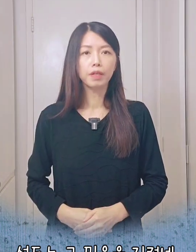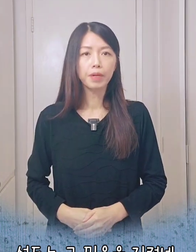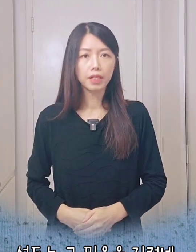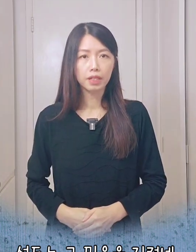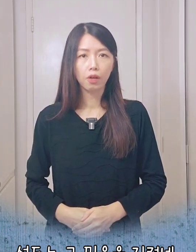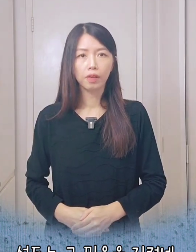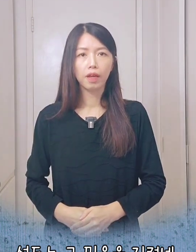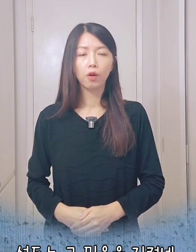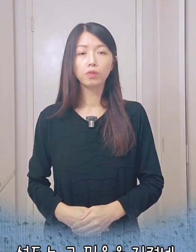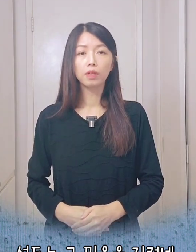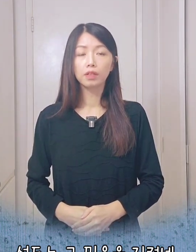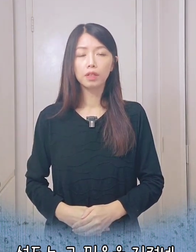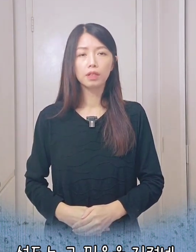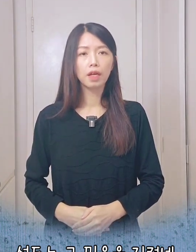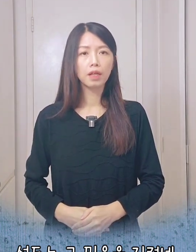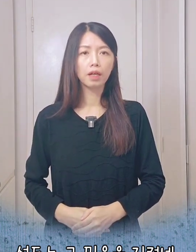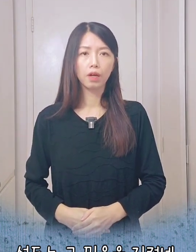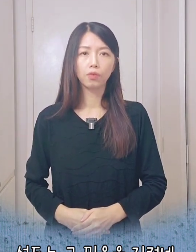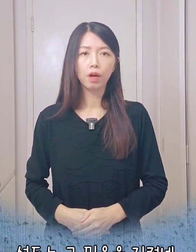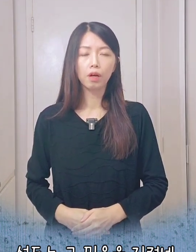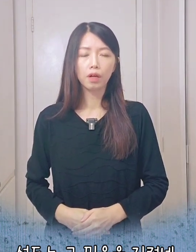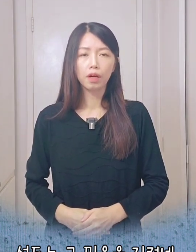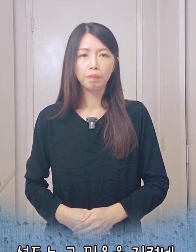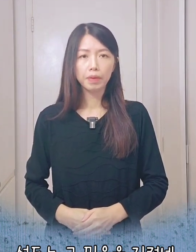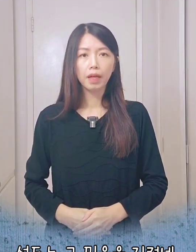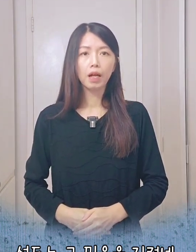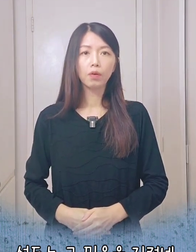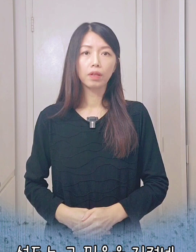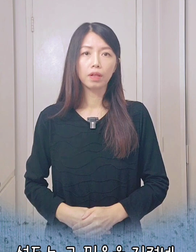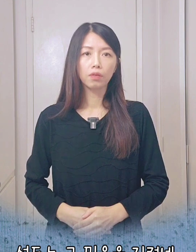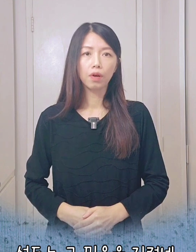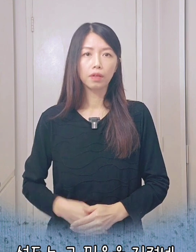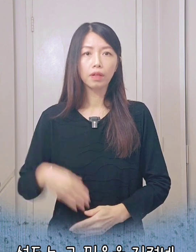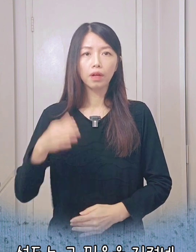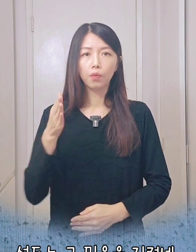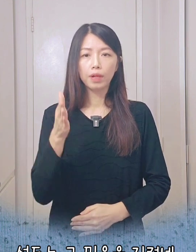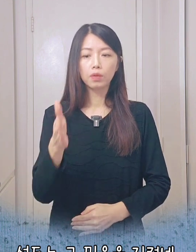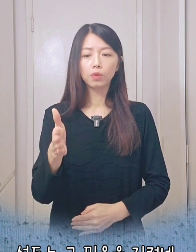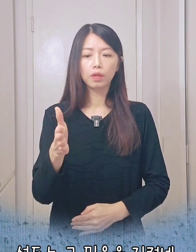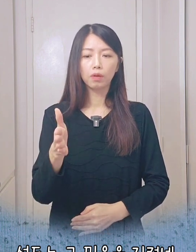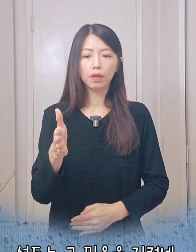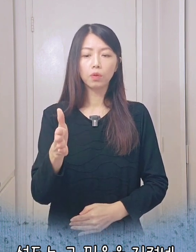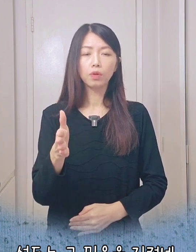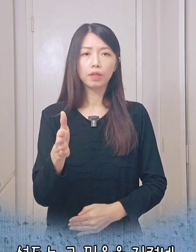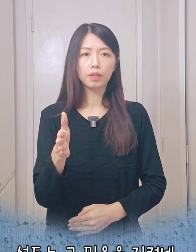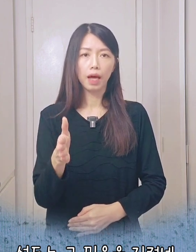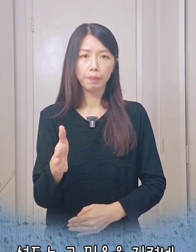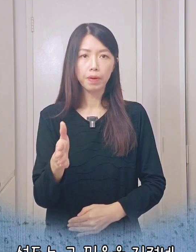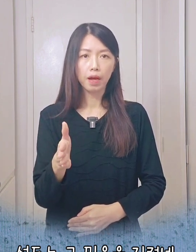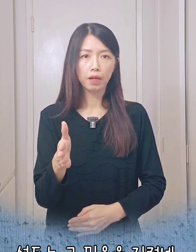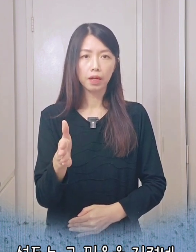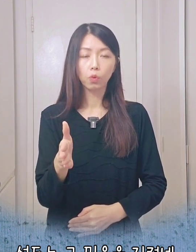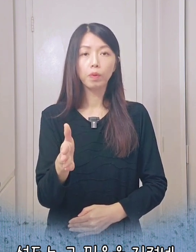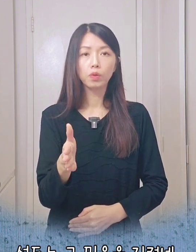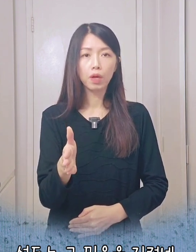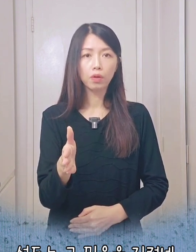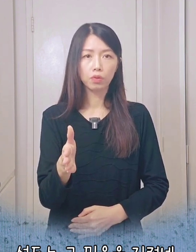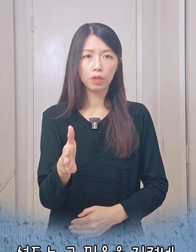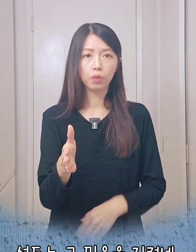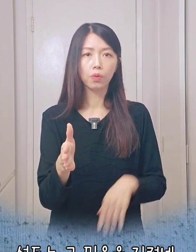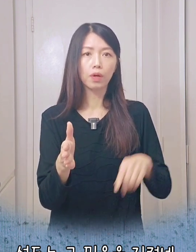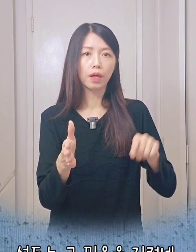그 믿음을 지켰네. 여기서 그는 생략을 했고요. 믿다라고 하는 뜻의 수어는 왼손을 이렇게 손끝이 앞을 향하게